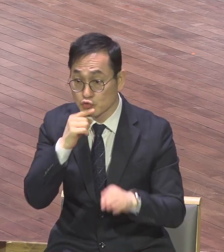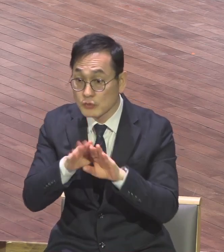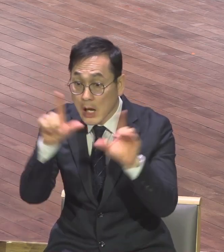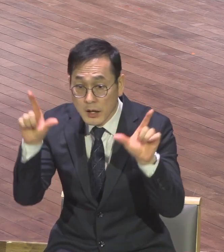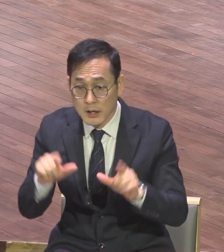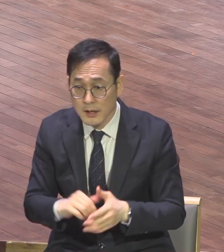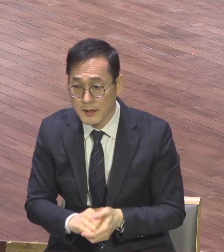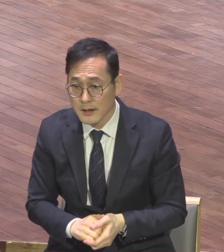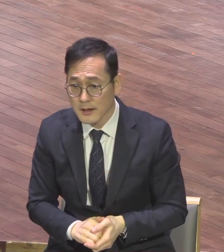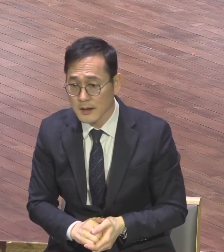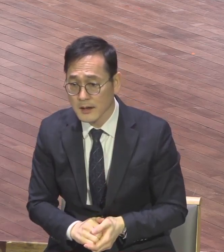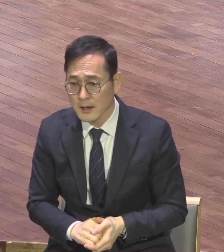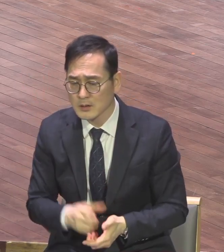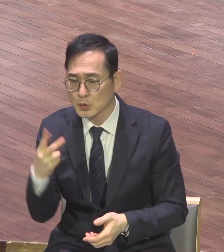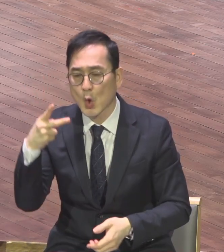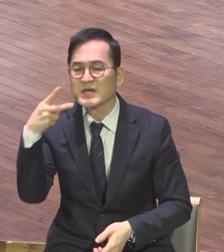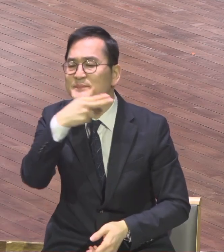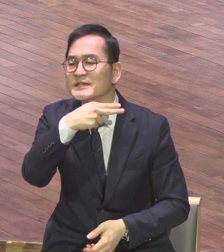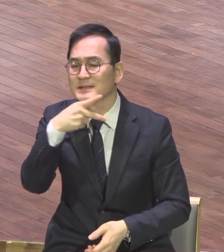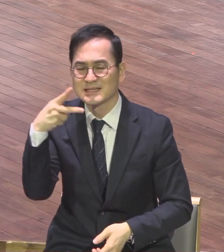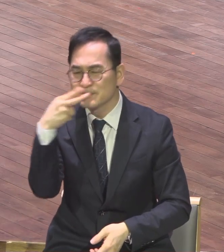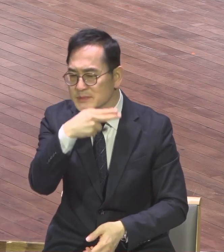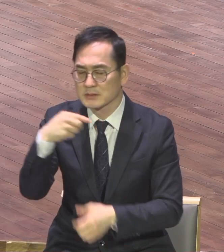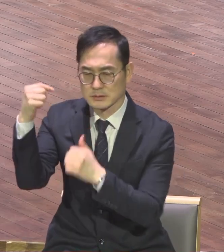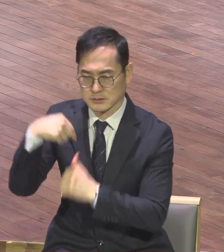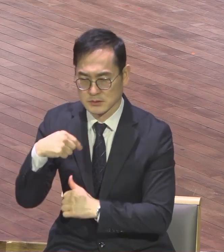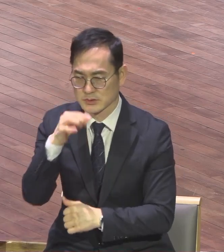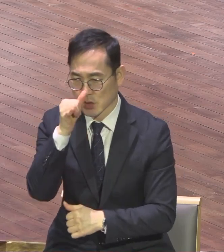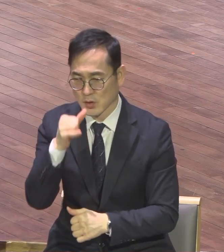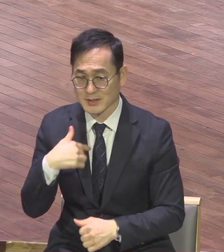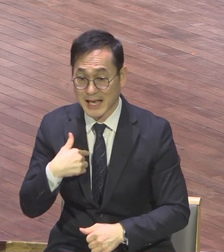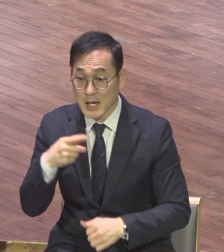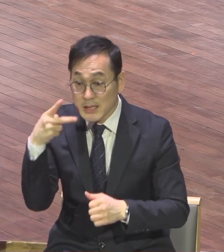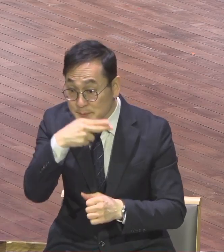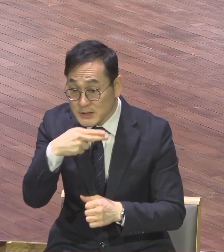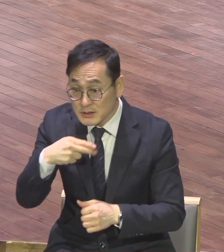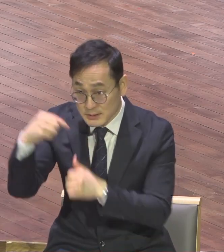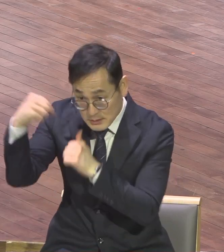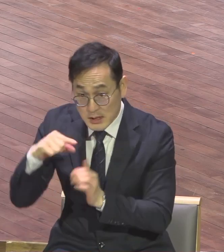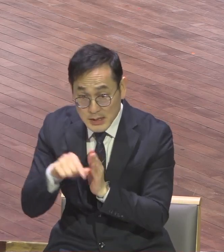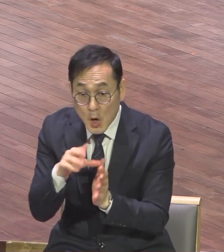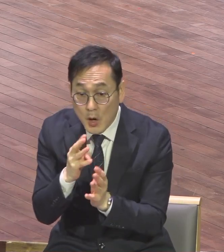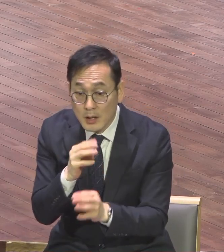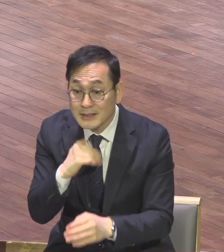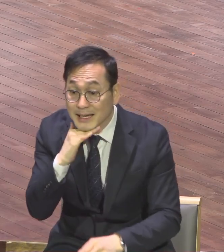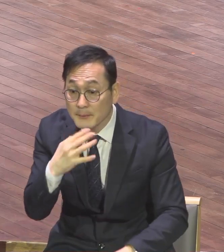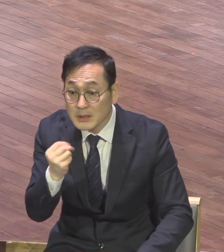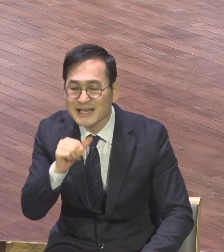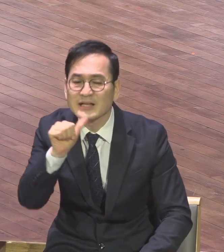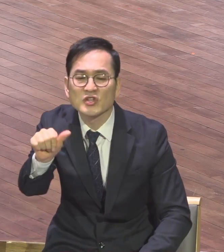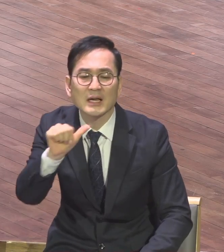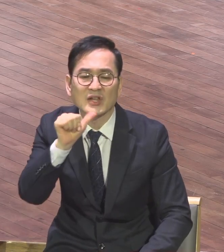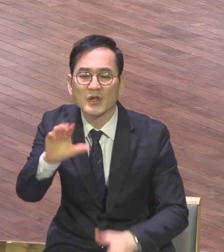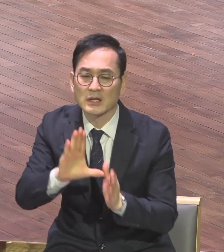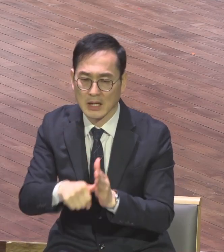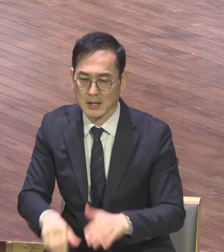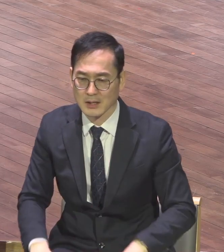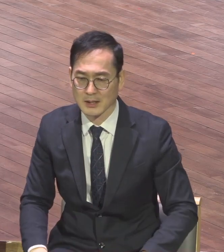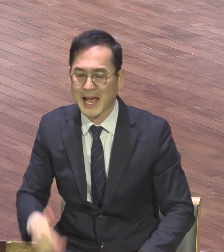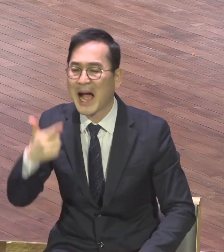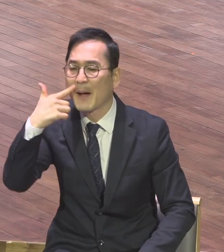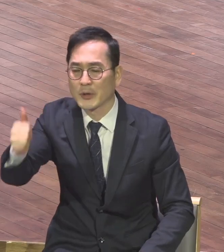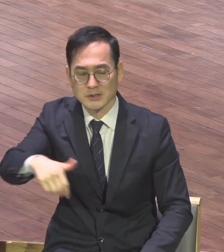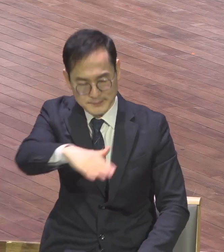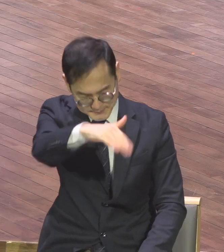했습니다. 제가 첫 금식이 5살 때였습니다. 저녁 9시쯤 부르시더니 아버지가